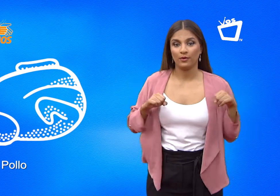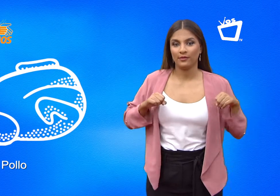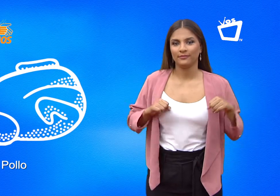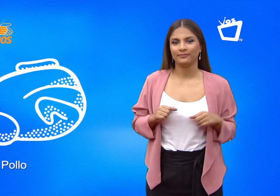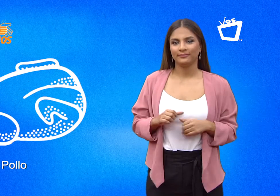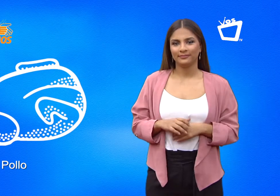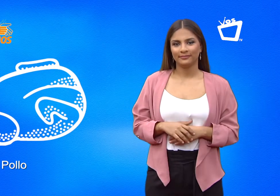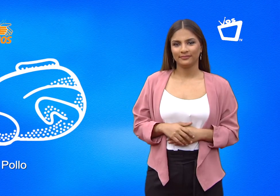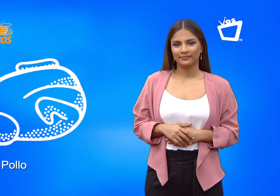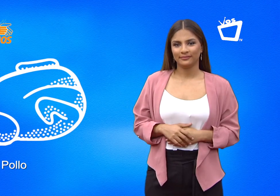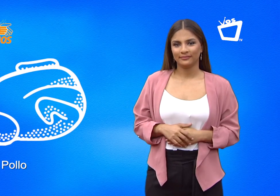Pollo.